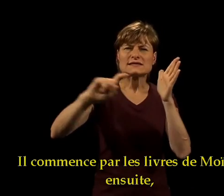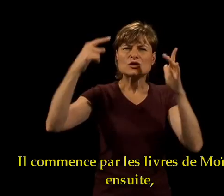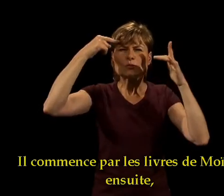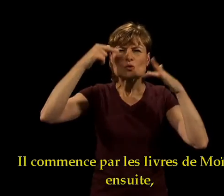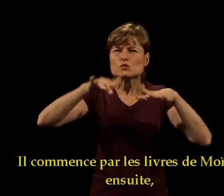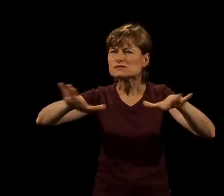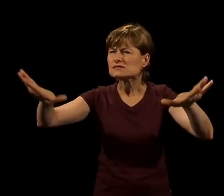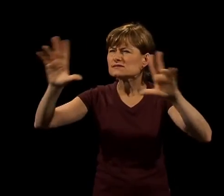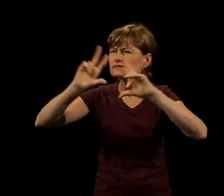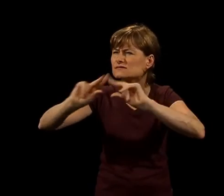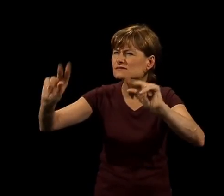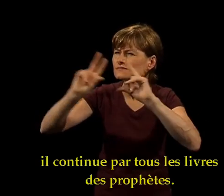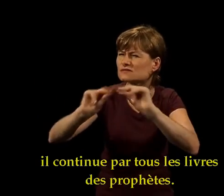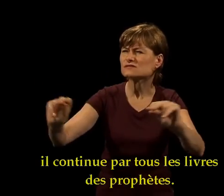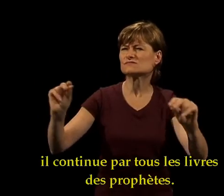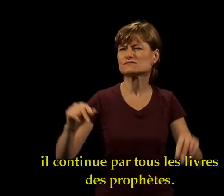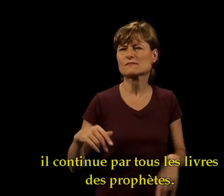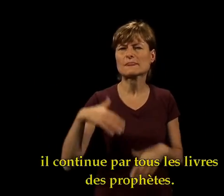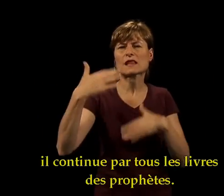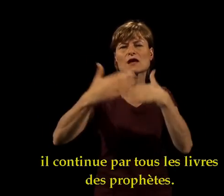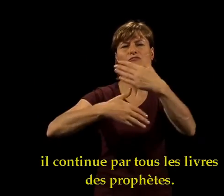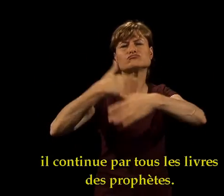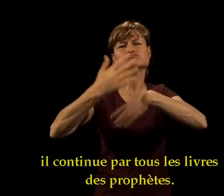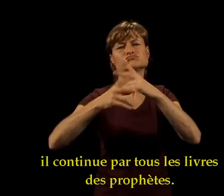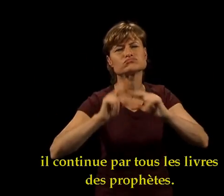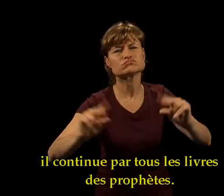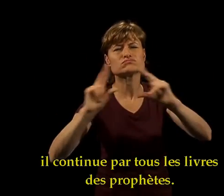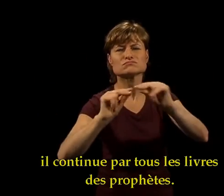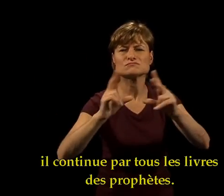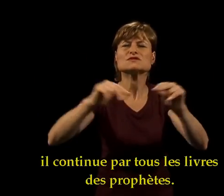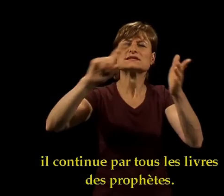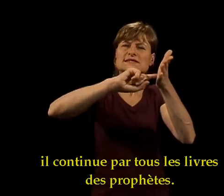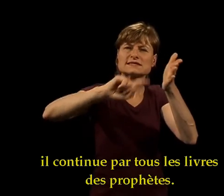Ensuite, il continue par tous les livres des prophètes.